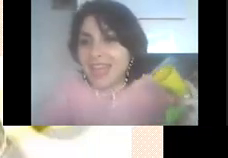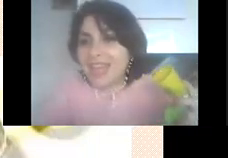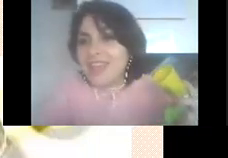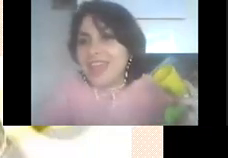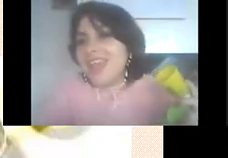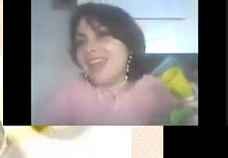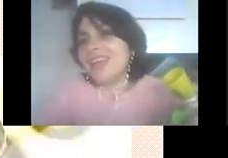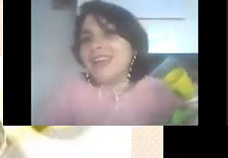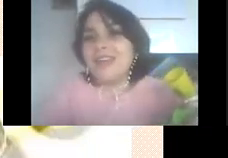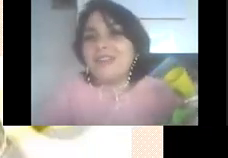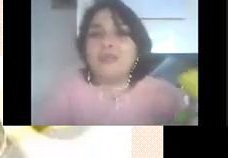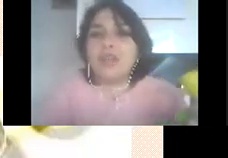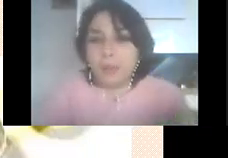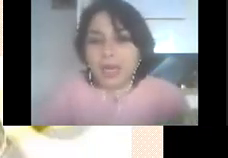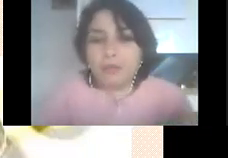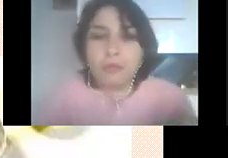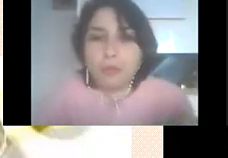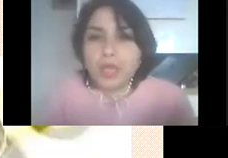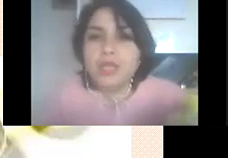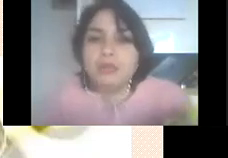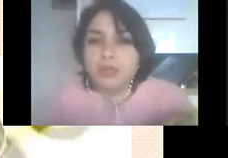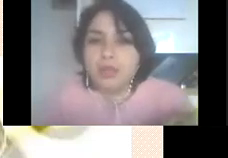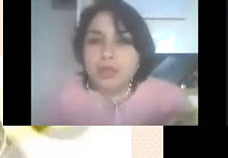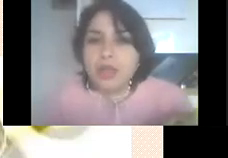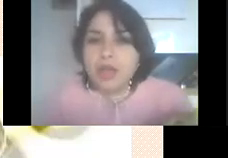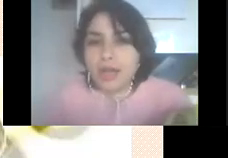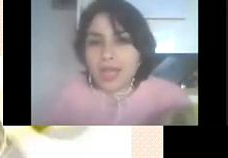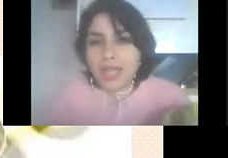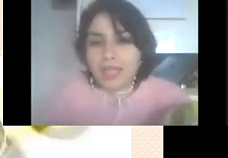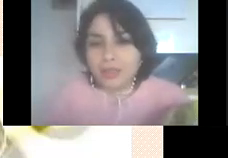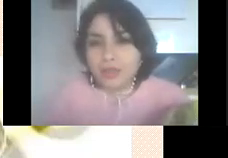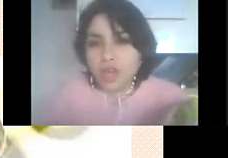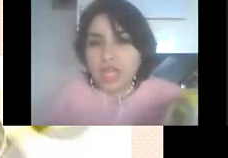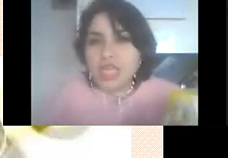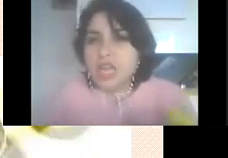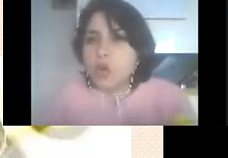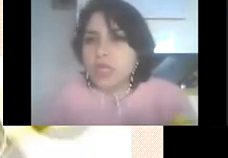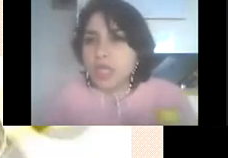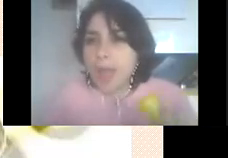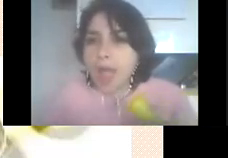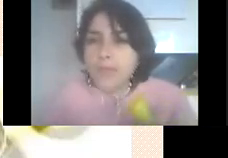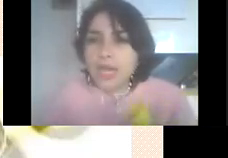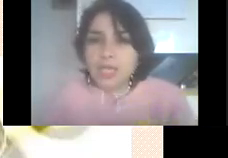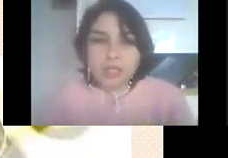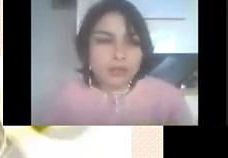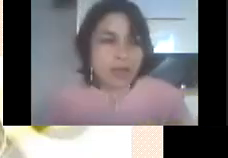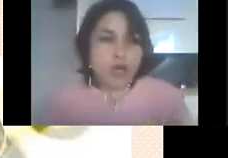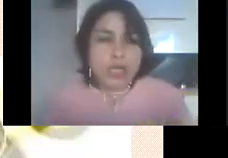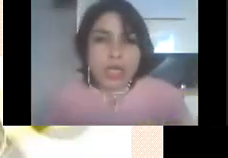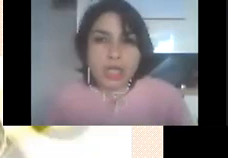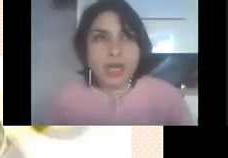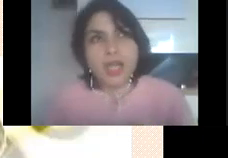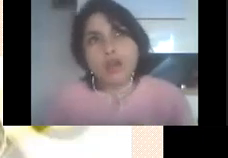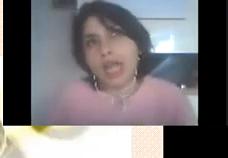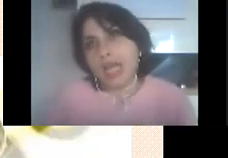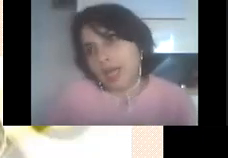¡Flexible! ¡Bien! Y a ver, voy a ir. ¡Correcto! Y lo último, miren estas, las bolitas